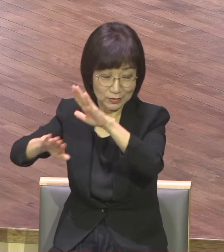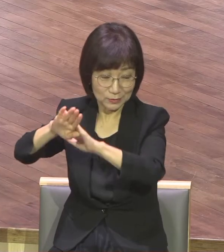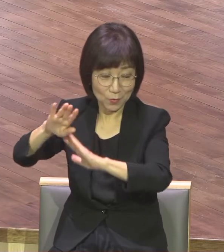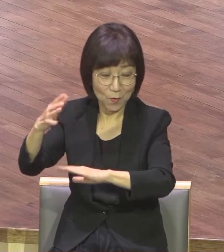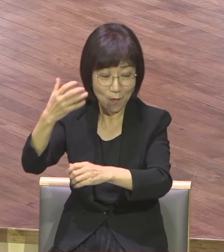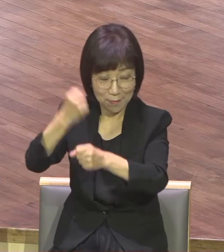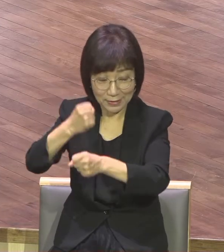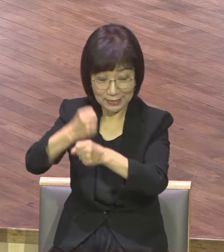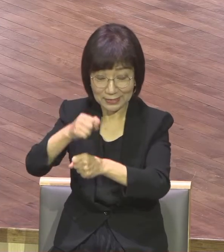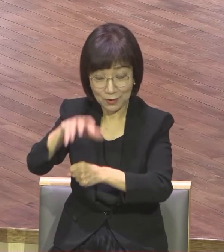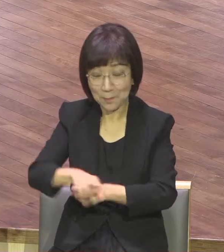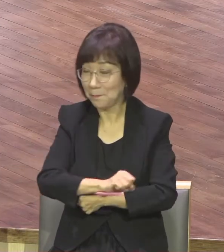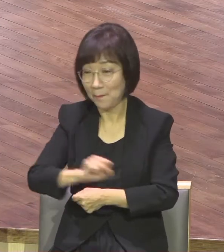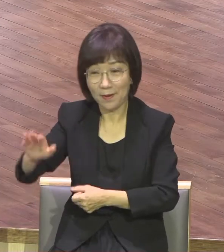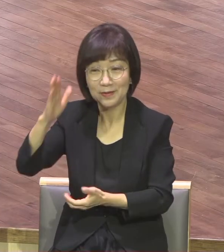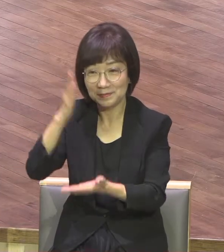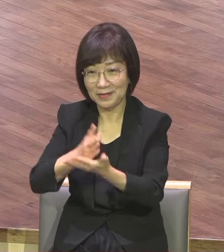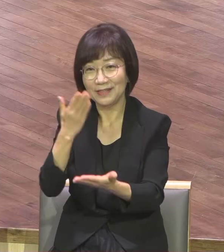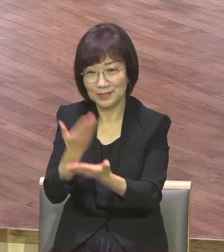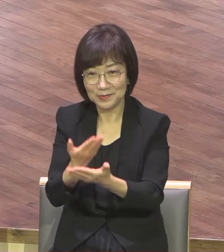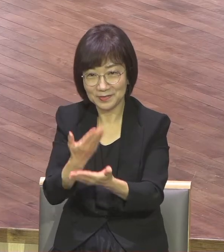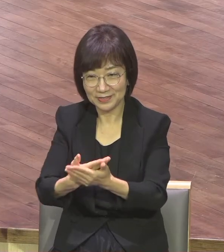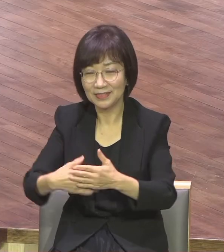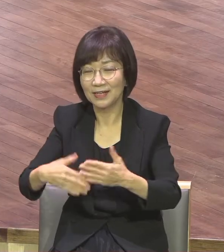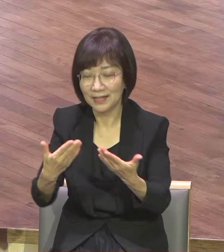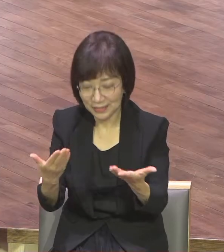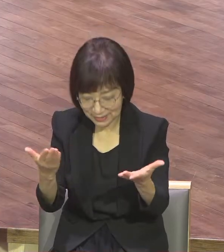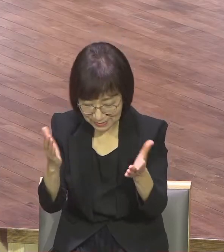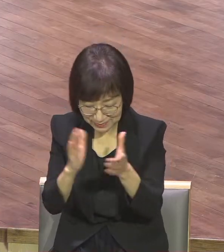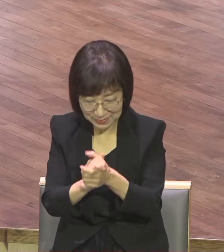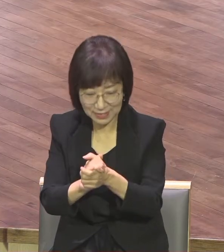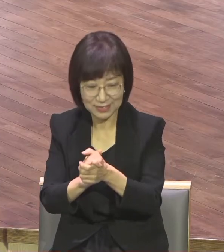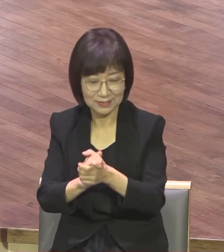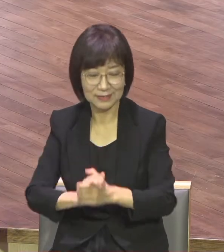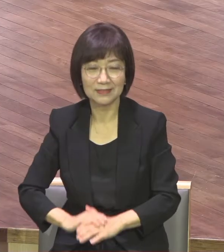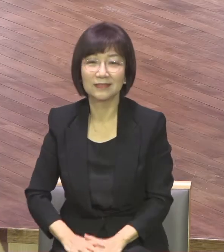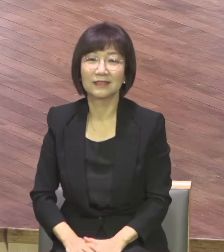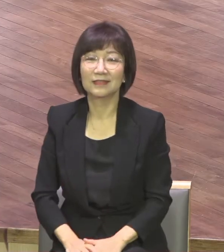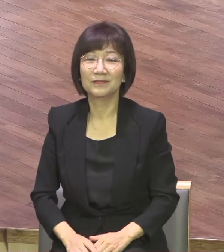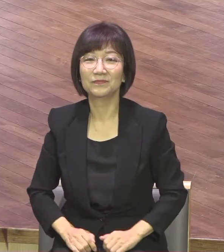손으로 지으신 것을 버리지 마옵소서. 아멘.